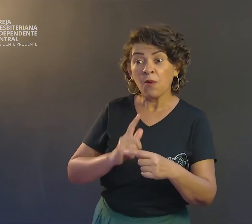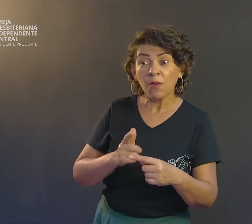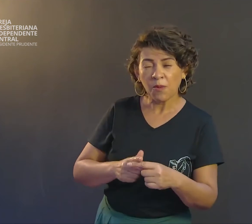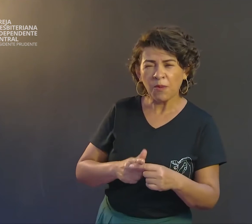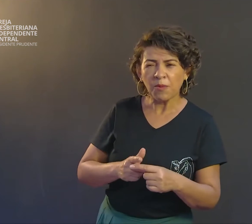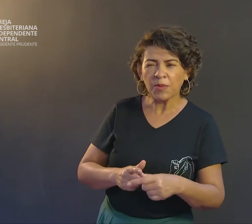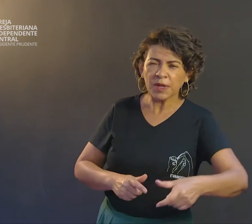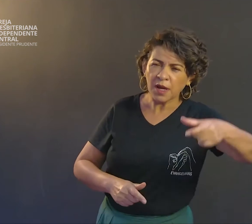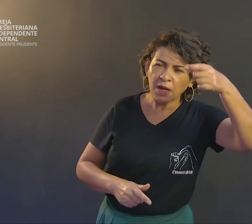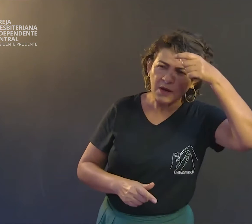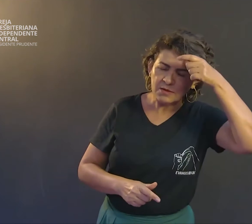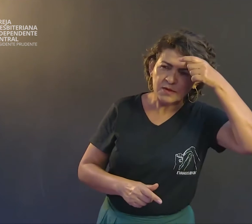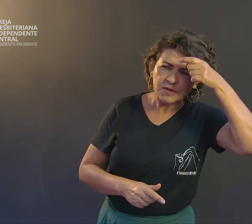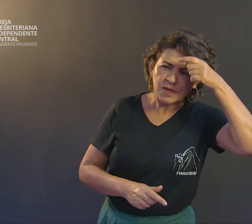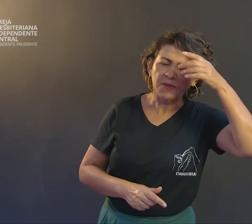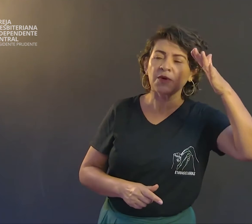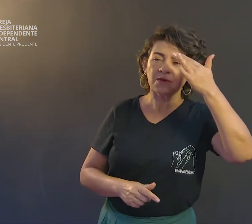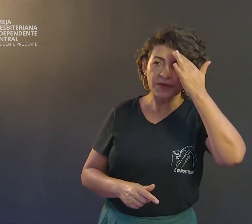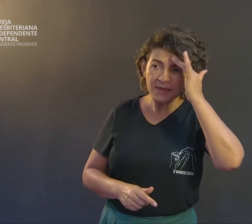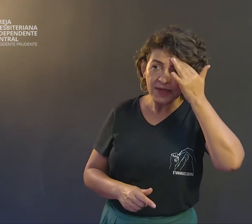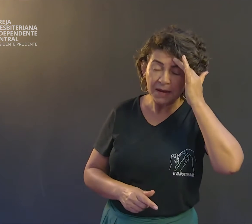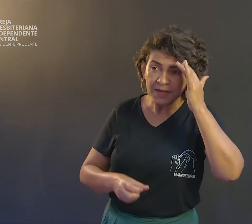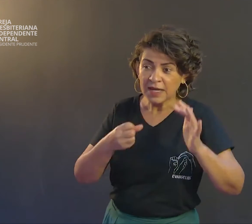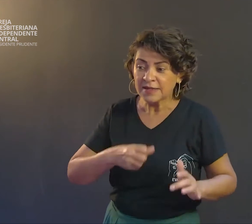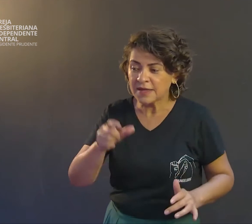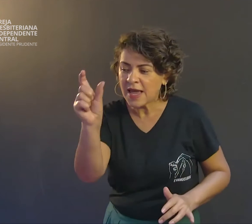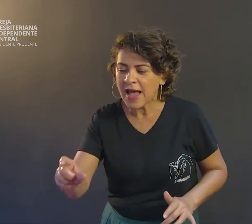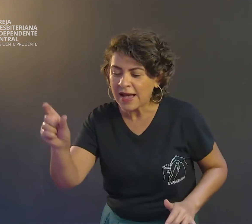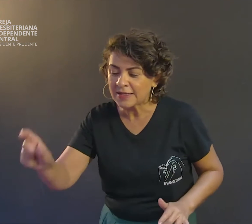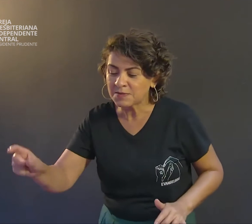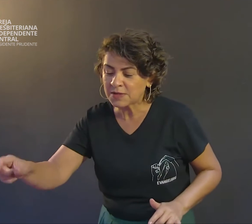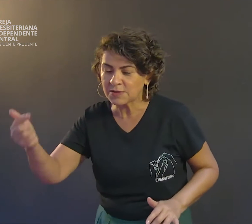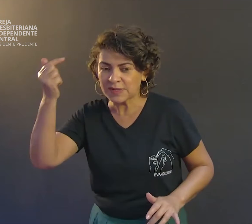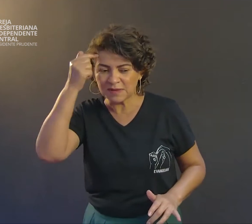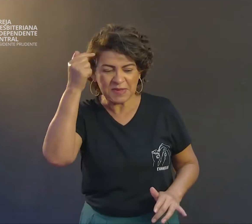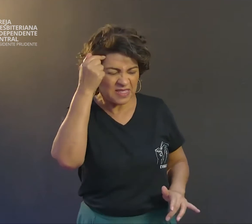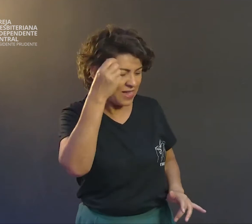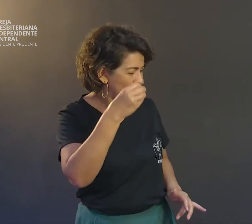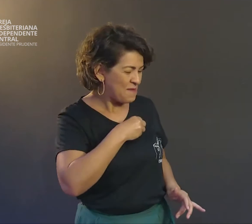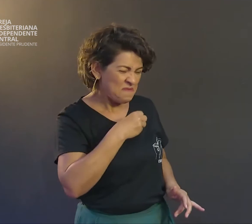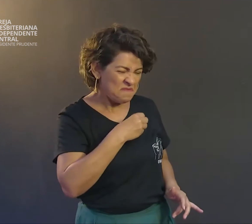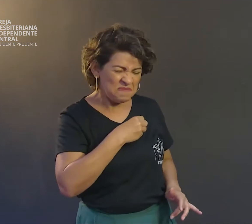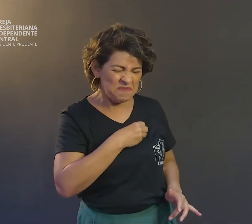são pecadoras, ou seja, que não precisam se arrepender e confessar seus pecados,